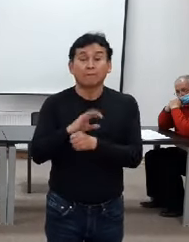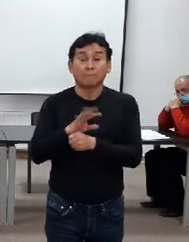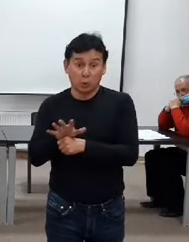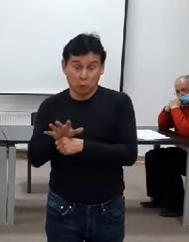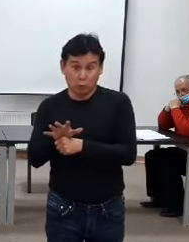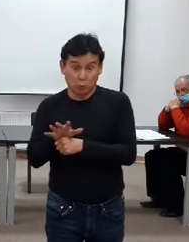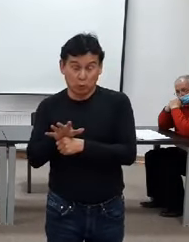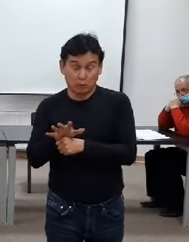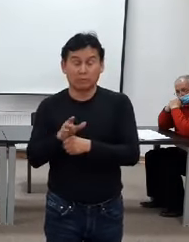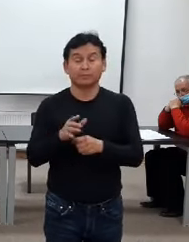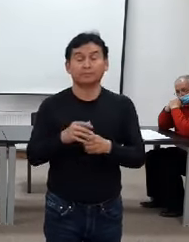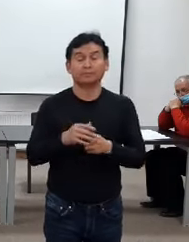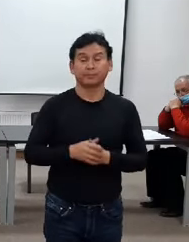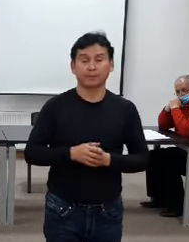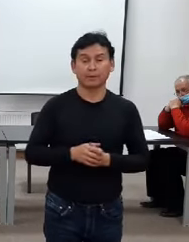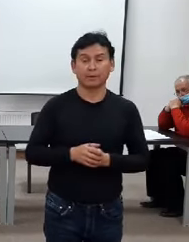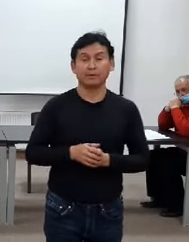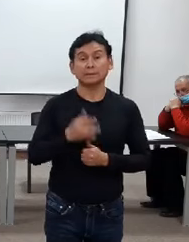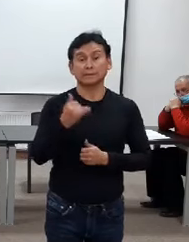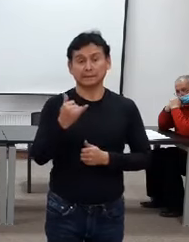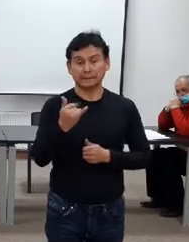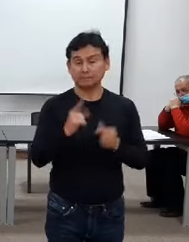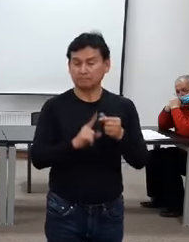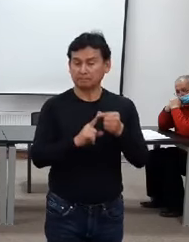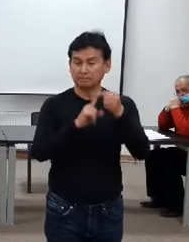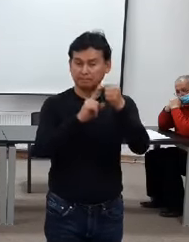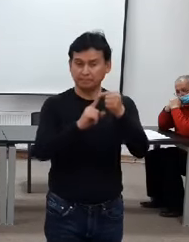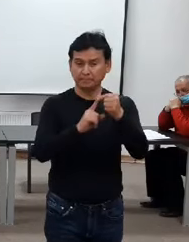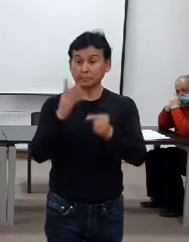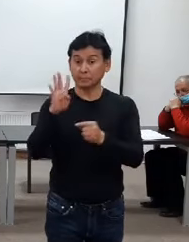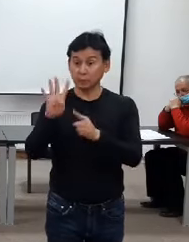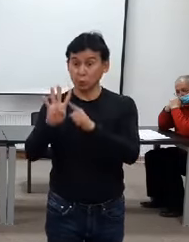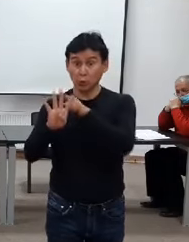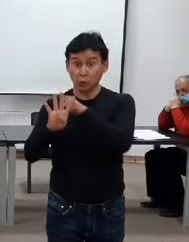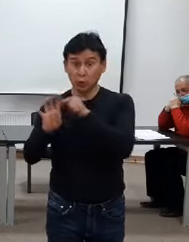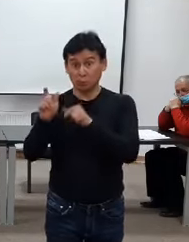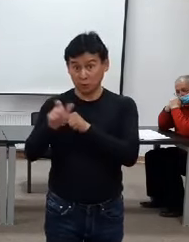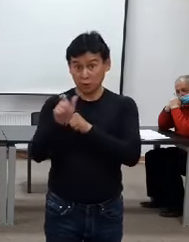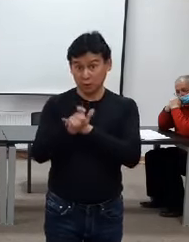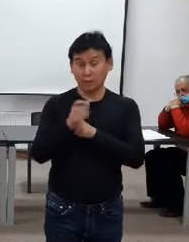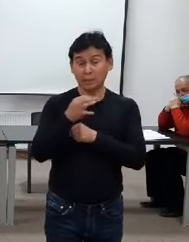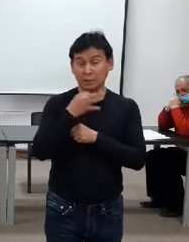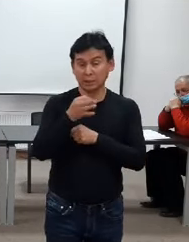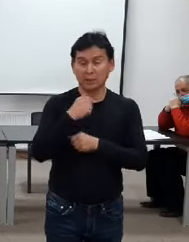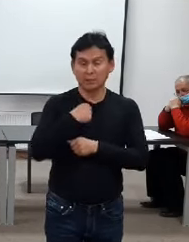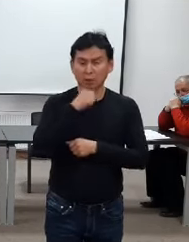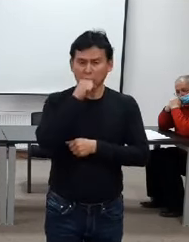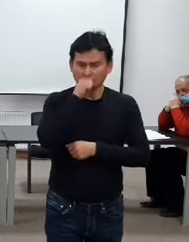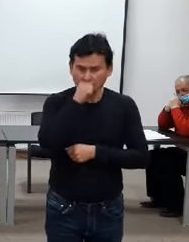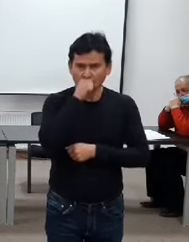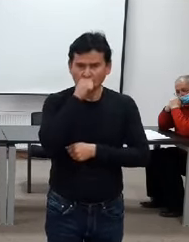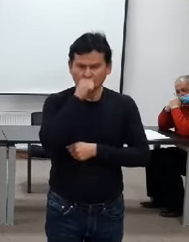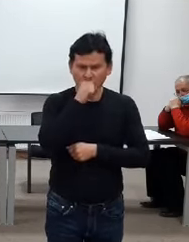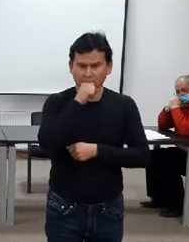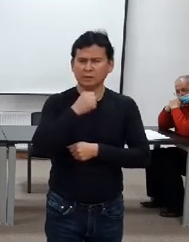vías aéreas superiores, y principalmente las 4 refieren que aún persiste esa tos seca